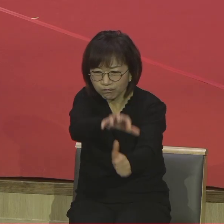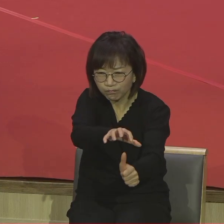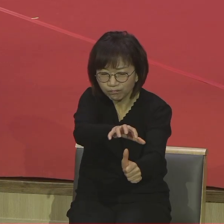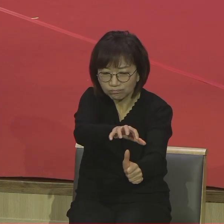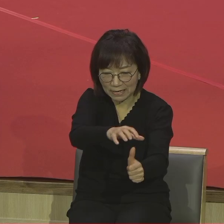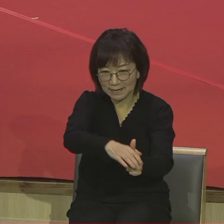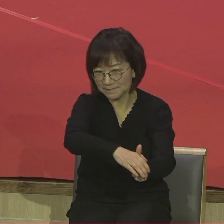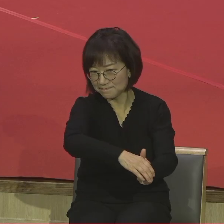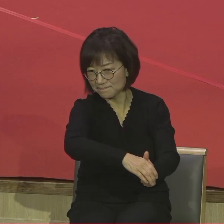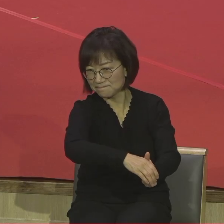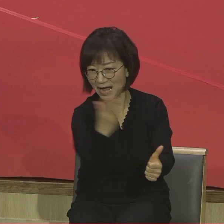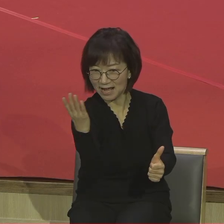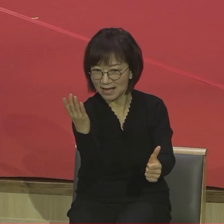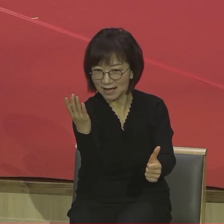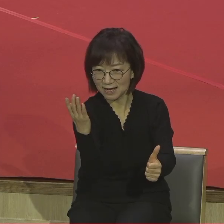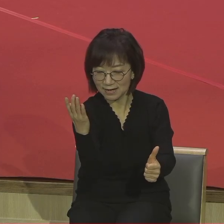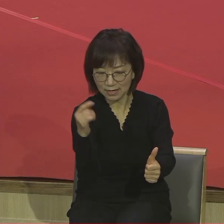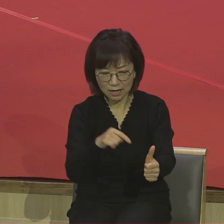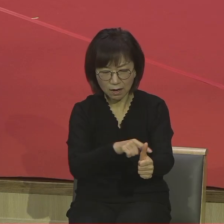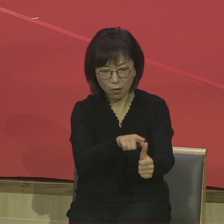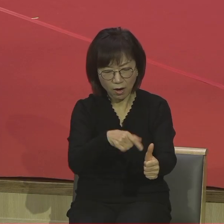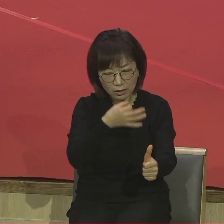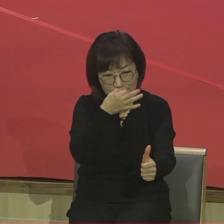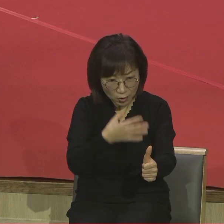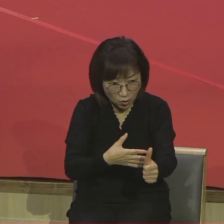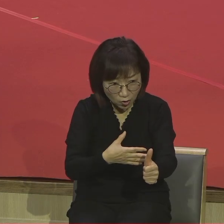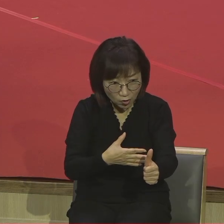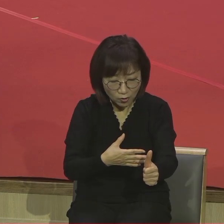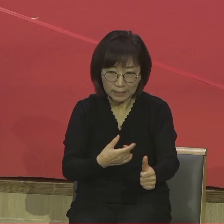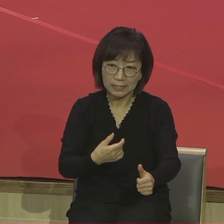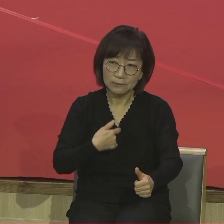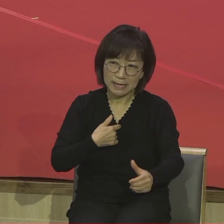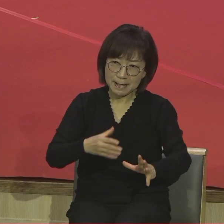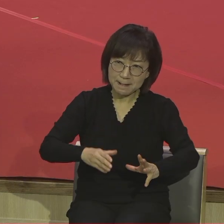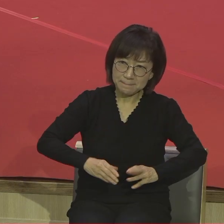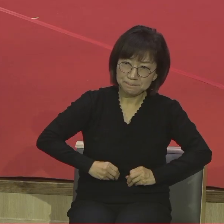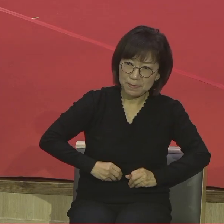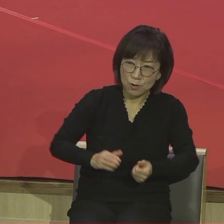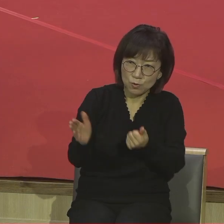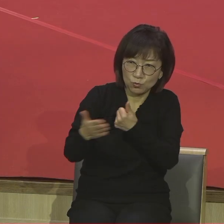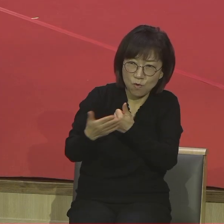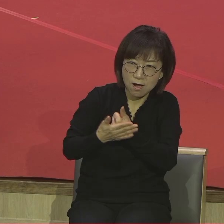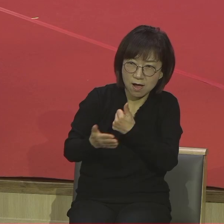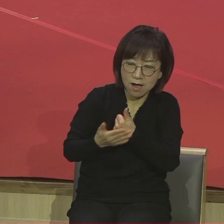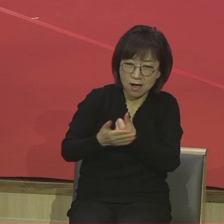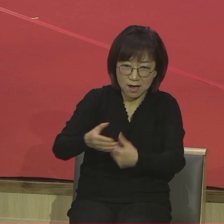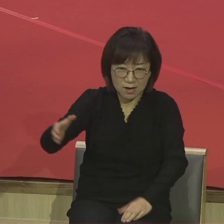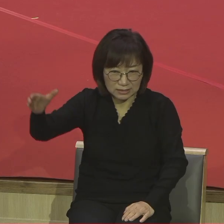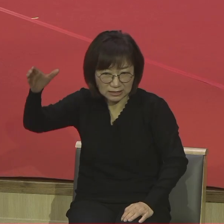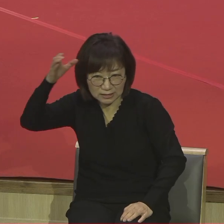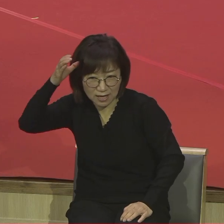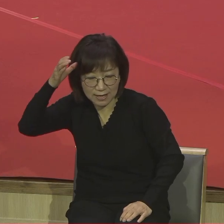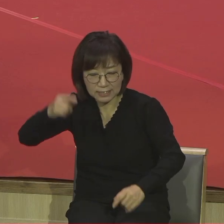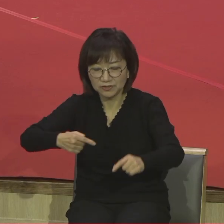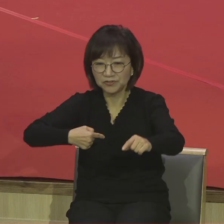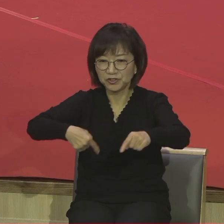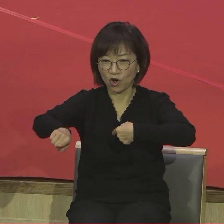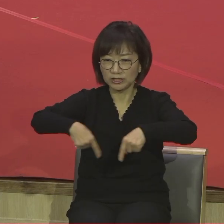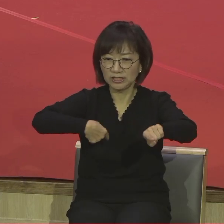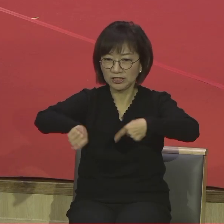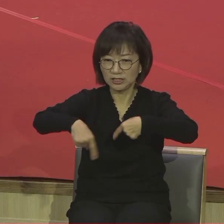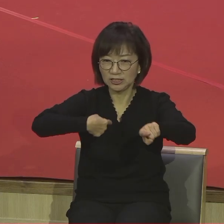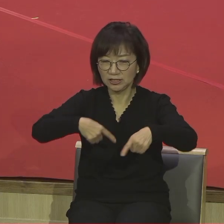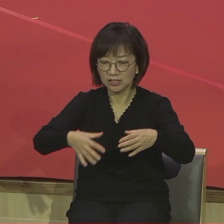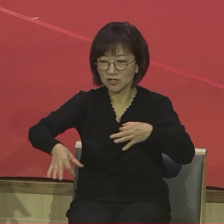주시고 그야말로 어려움 속에 사는데 이 자기들의 배고픔을 해결시키는 정치적 메시아,